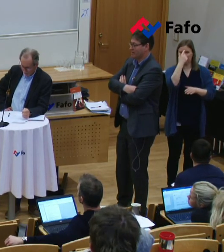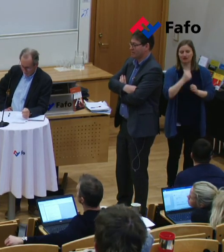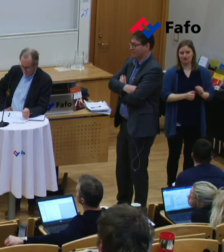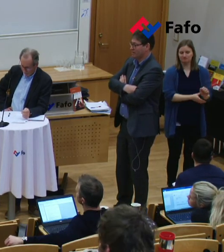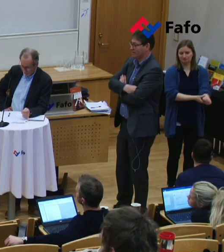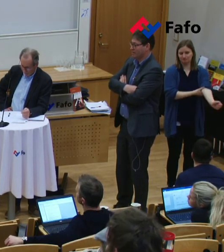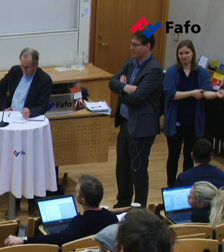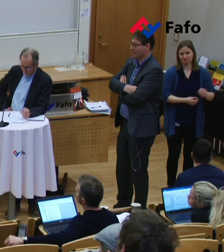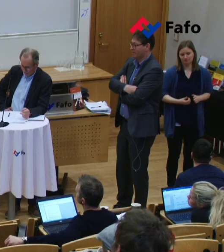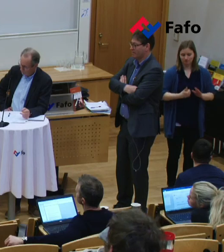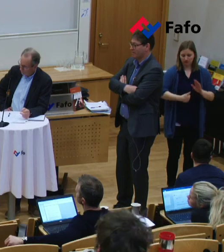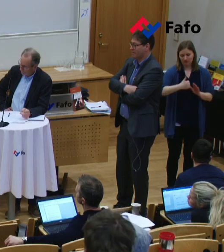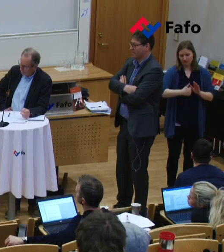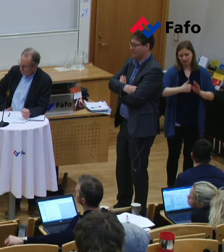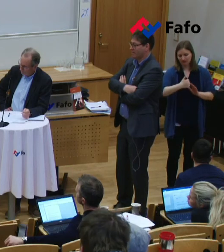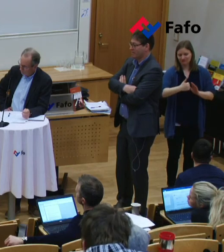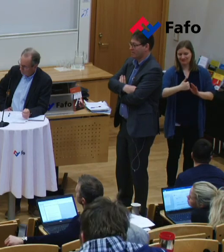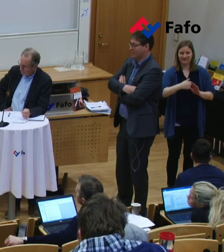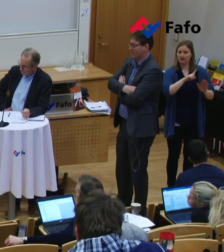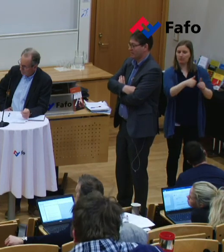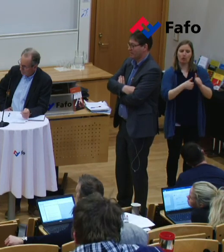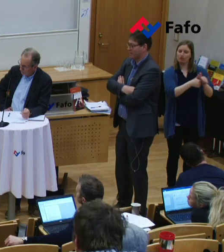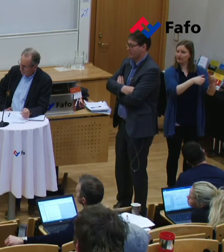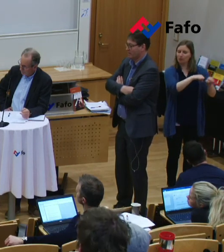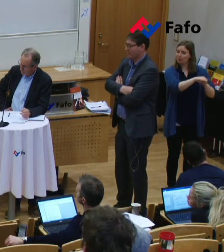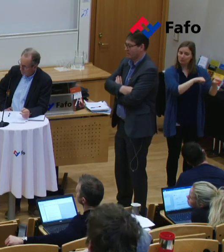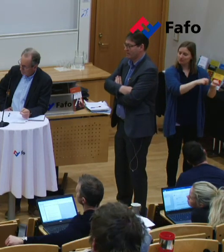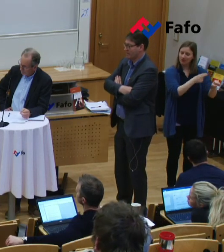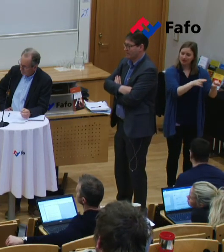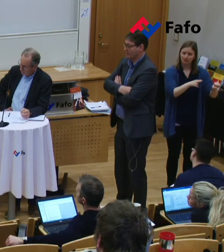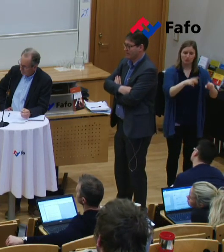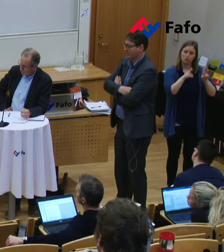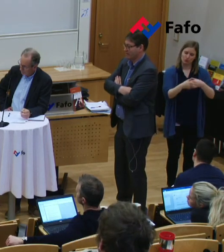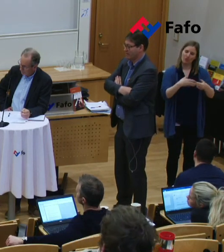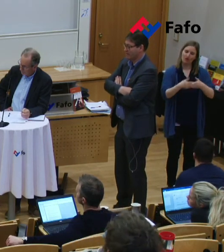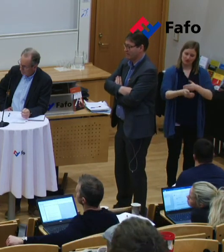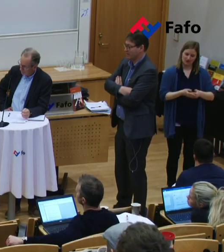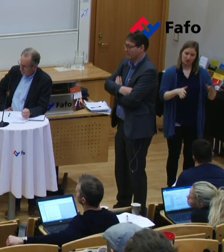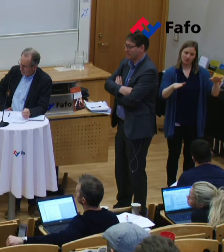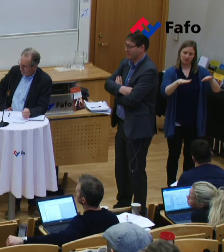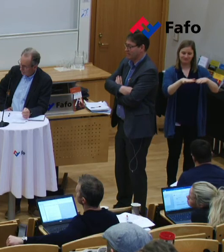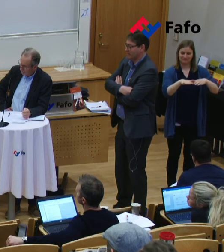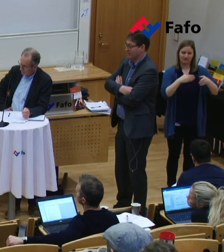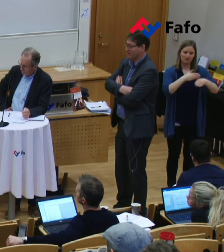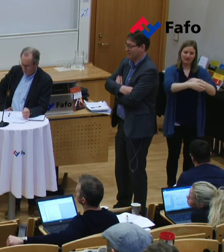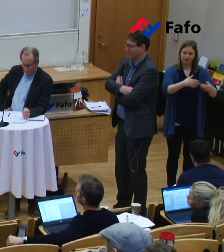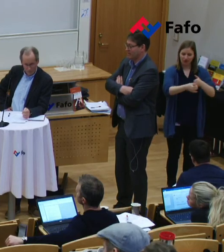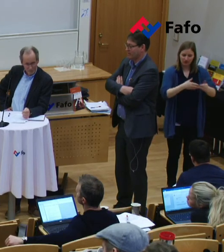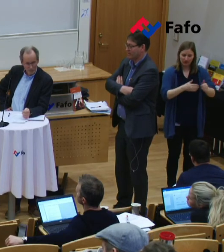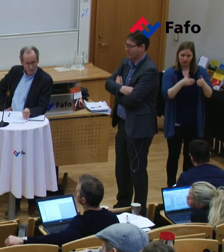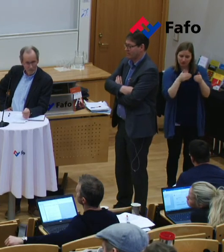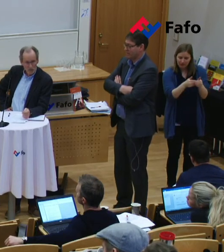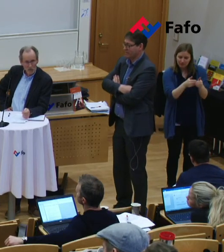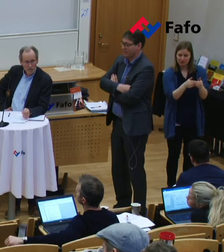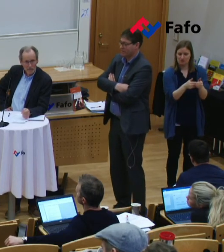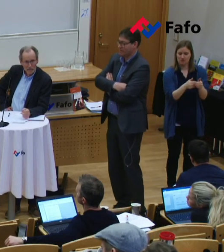også, man driver jo ikke bare oppfølging i kommunen, man driver også behandling. Og det tverrfaglighet, man skal være tett på. Ikke sant? Hvis